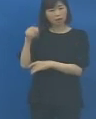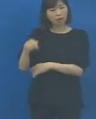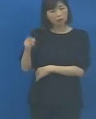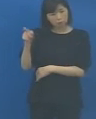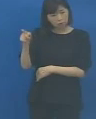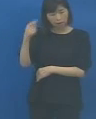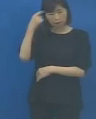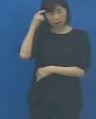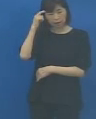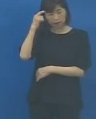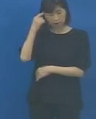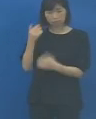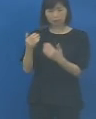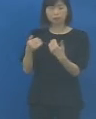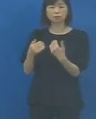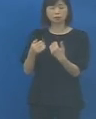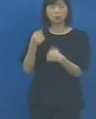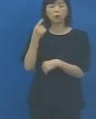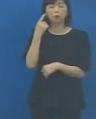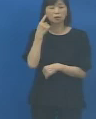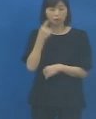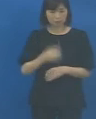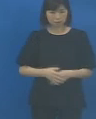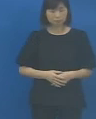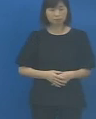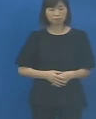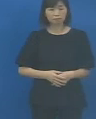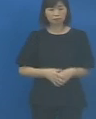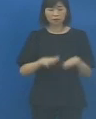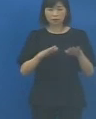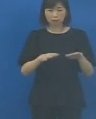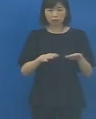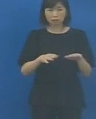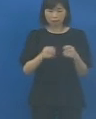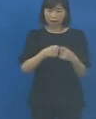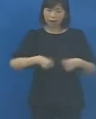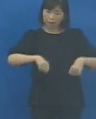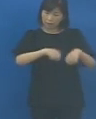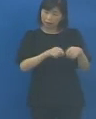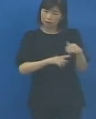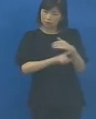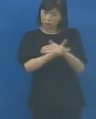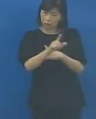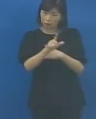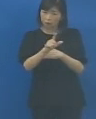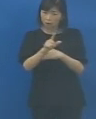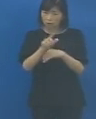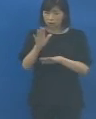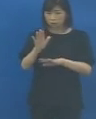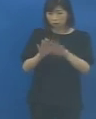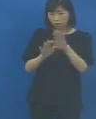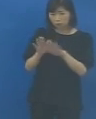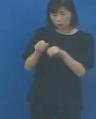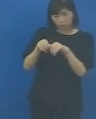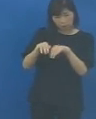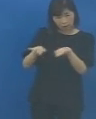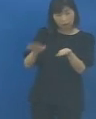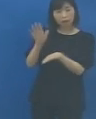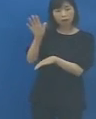すべきだと思います。ここに来て関東での動きが出てきたところであります